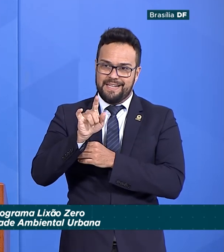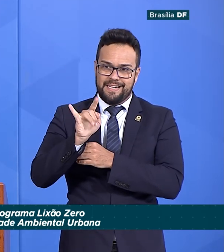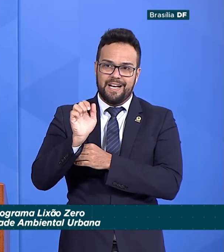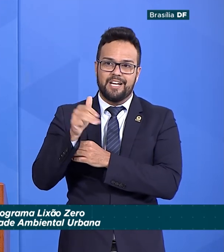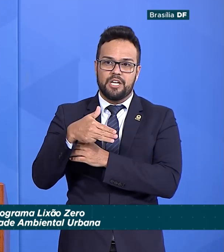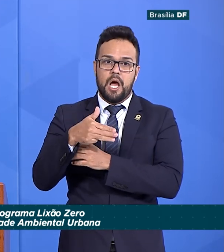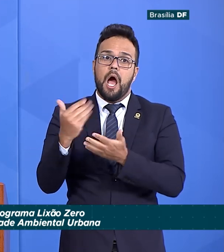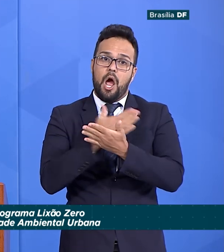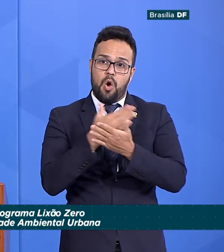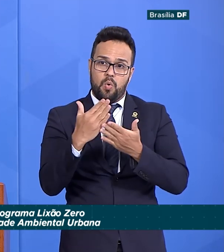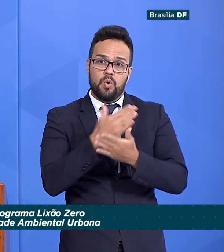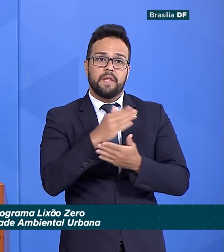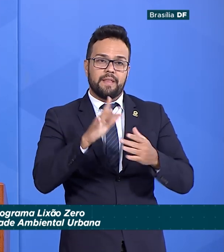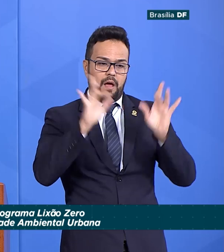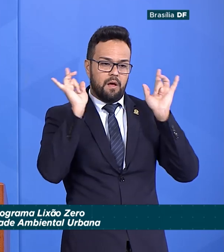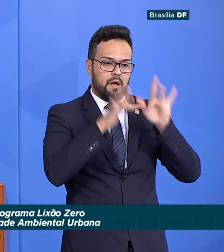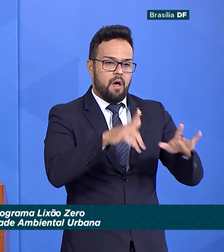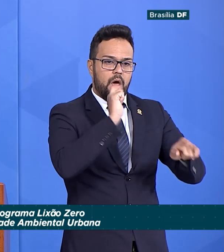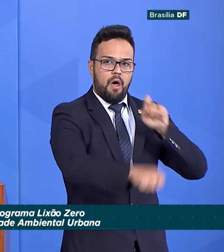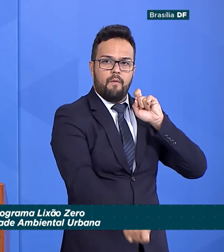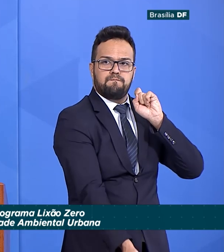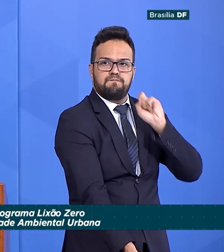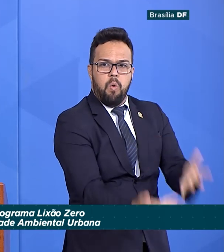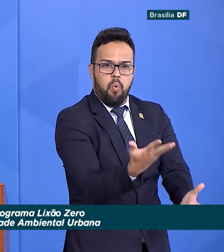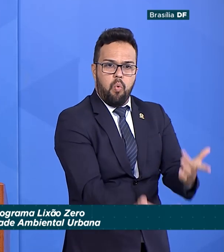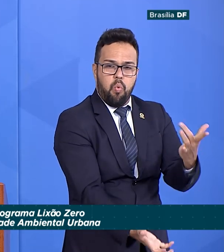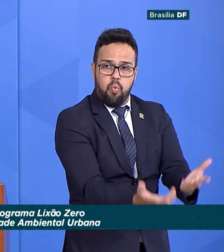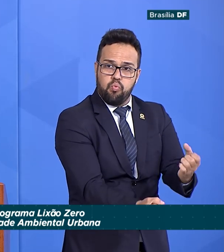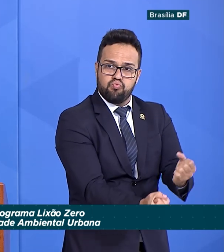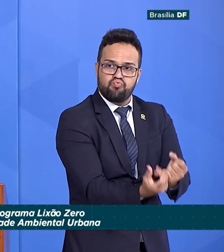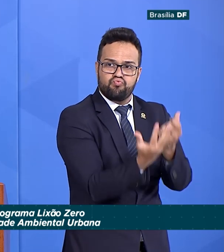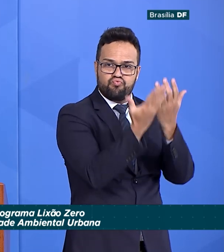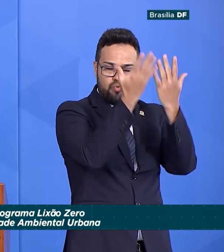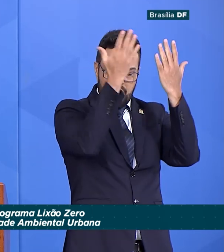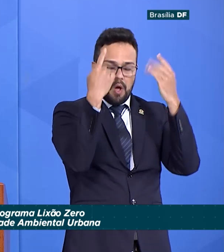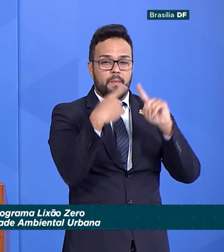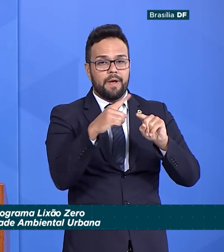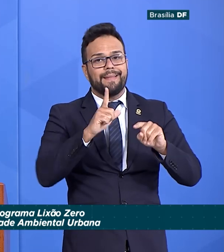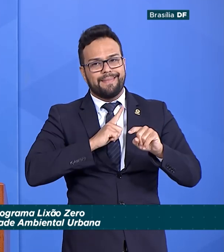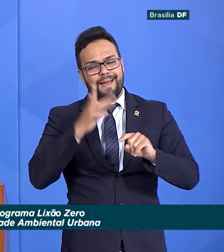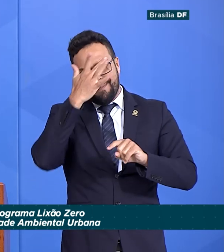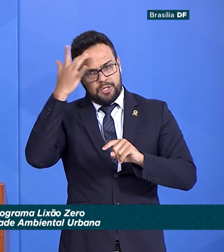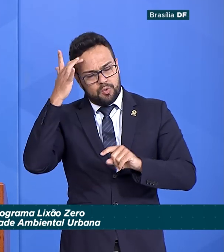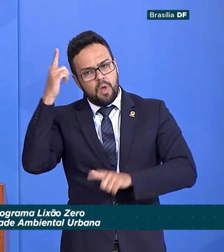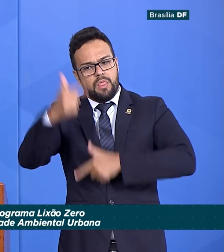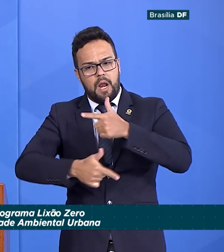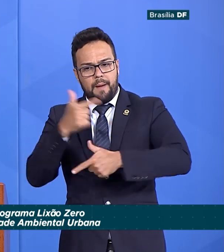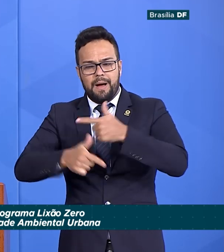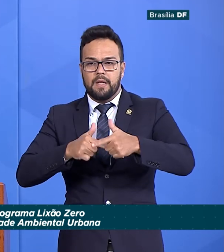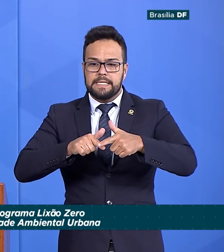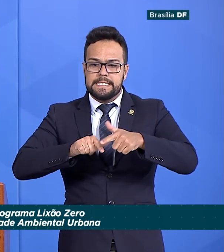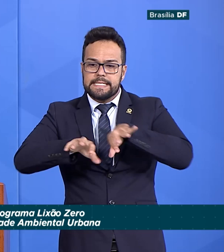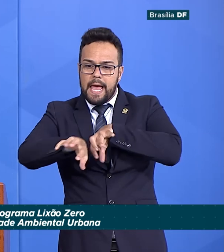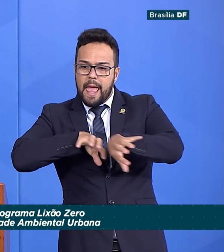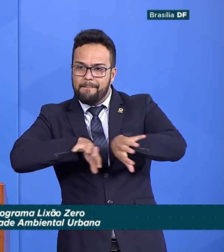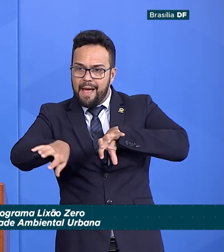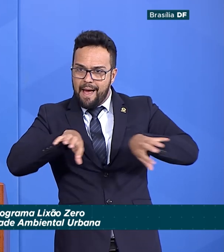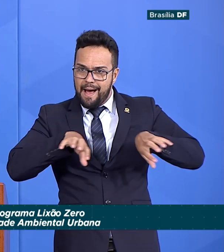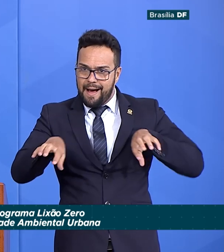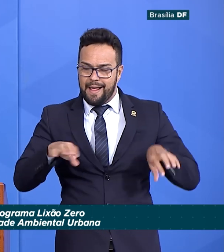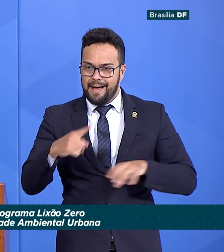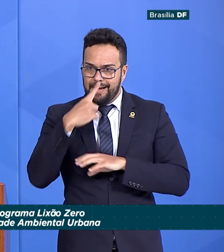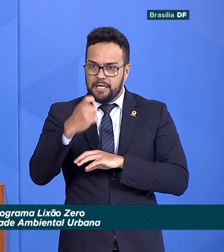incineração, ou seja, não atrapalha em nada quem vive desse trabalho de separar e faz presta esse importante